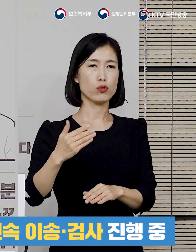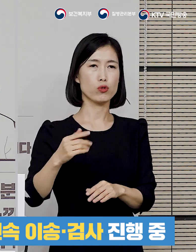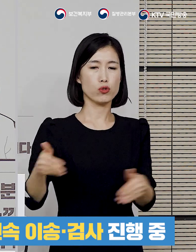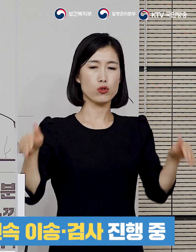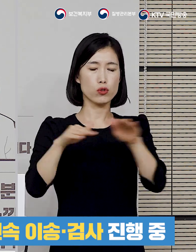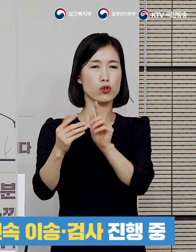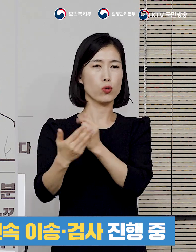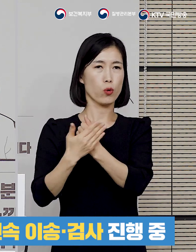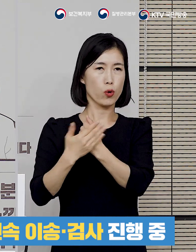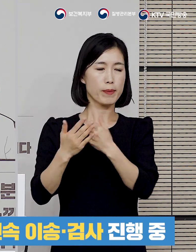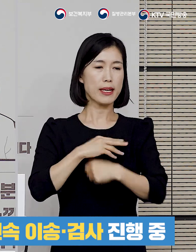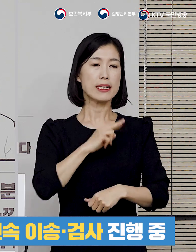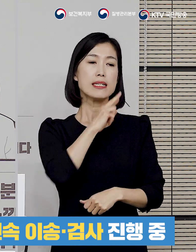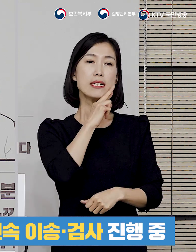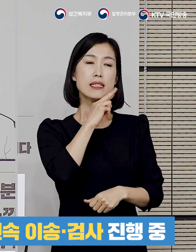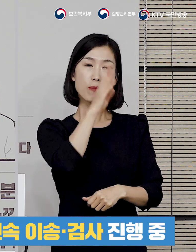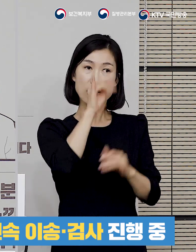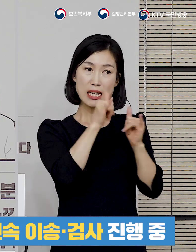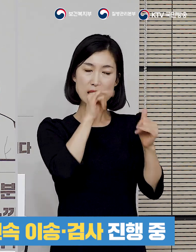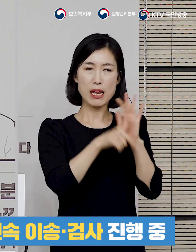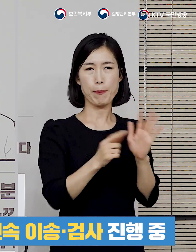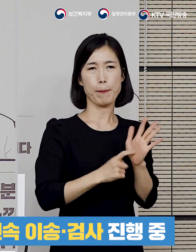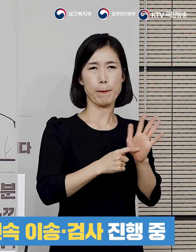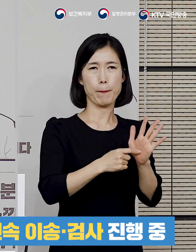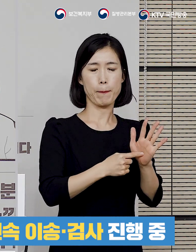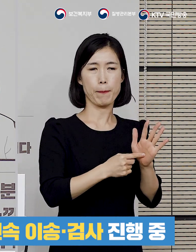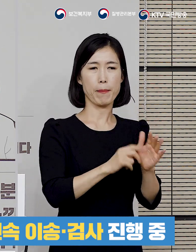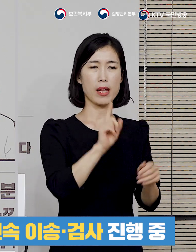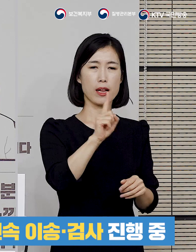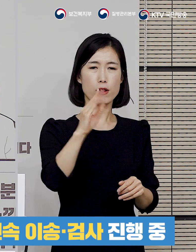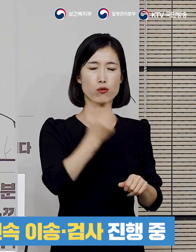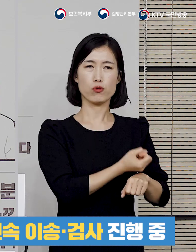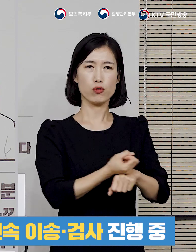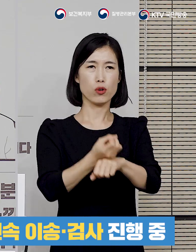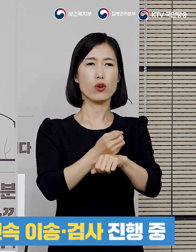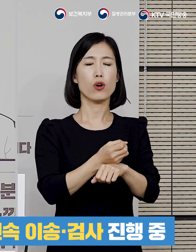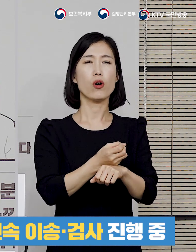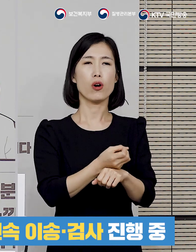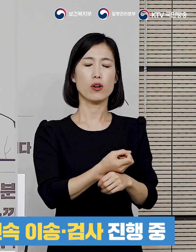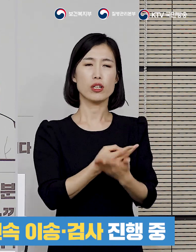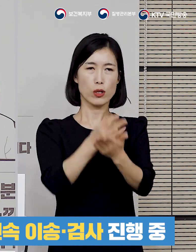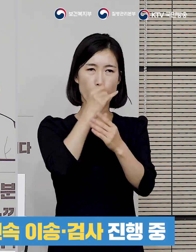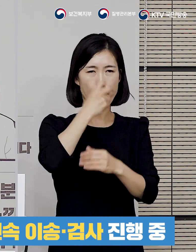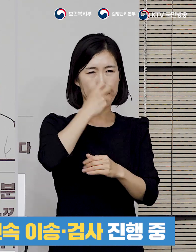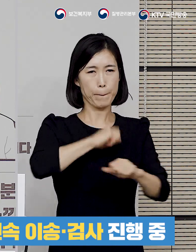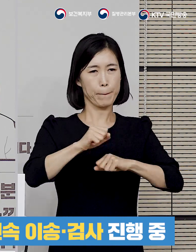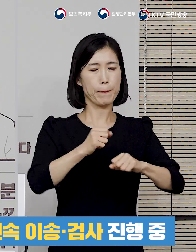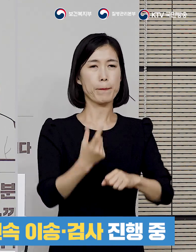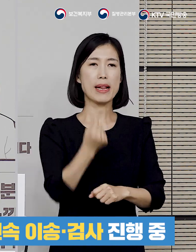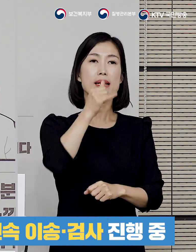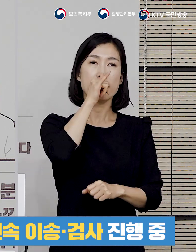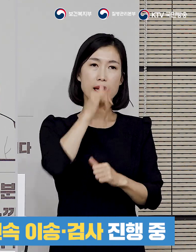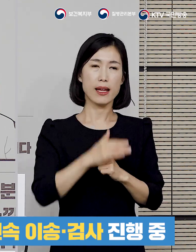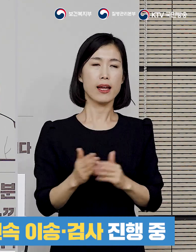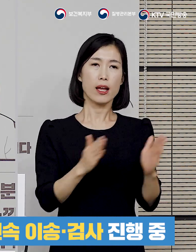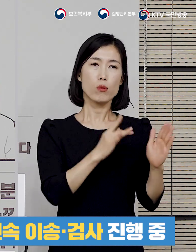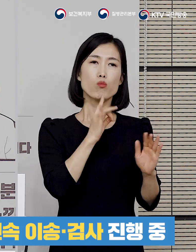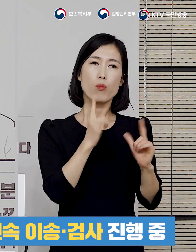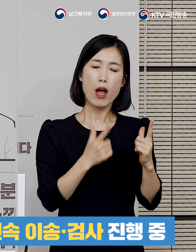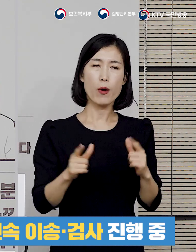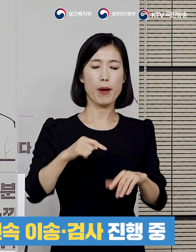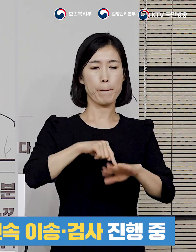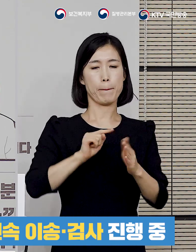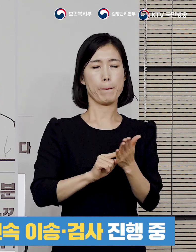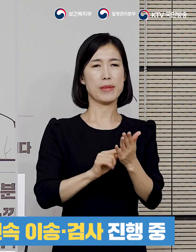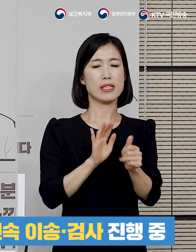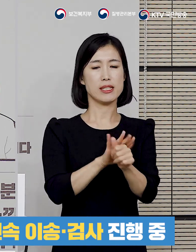등과 협력하여 의심 환자가 발생할 경우 신속하게 이송하고 검사를 진행하고 있습니다.